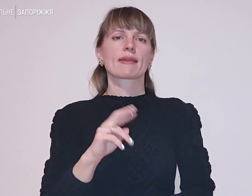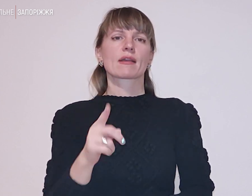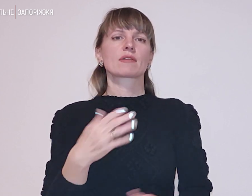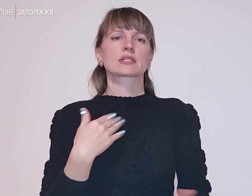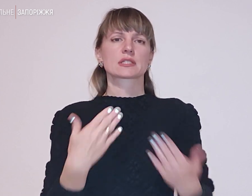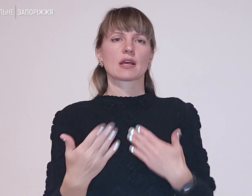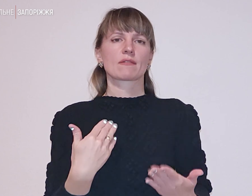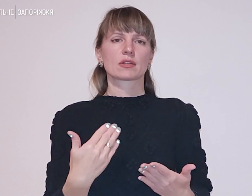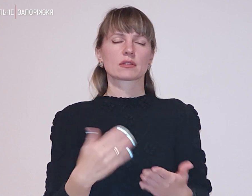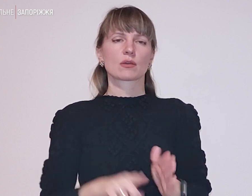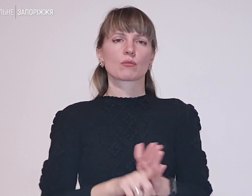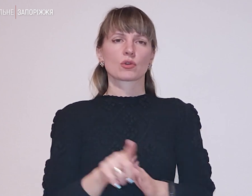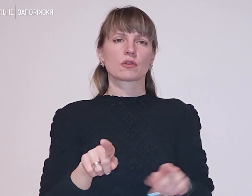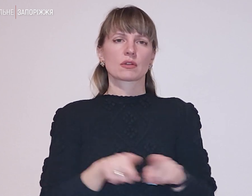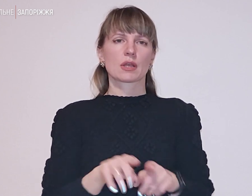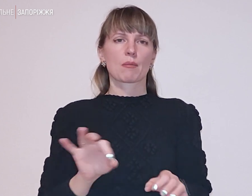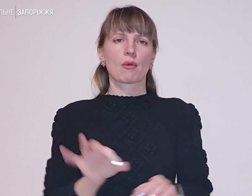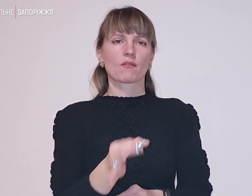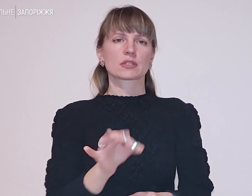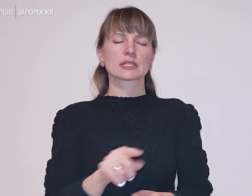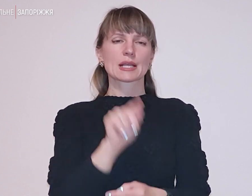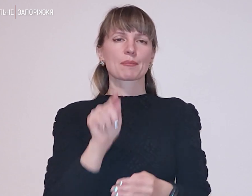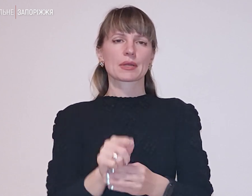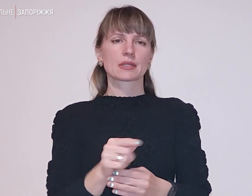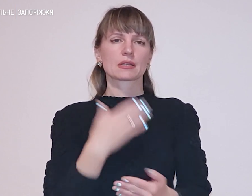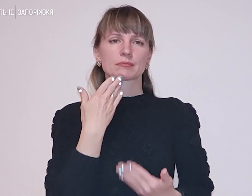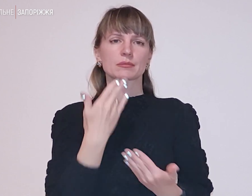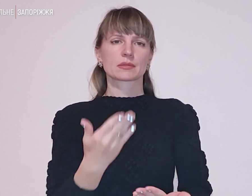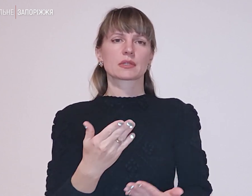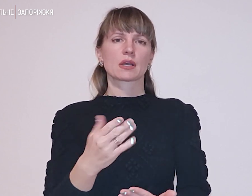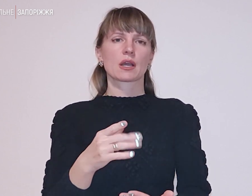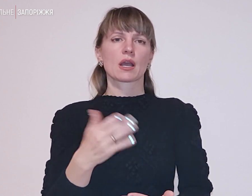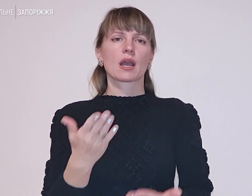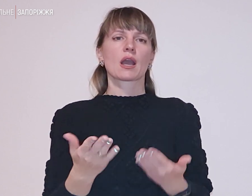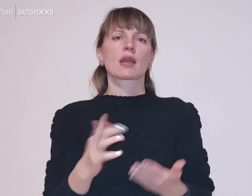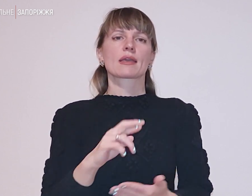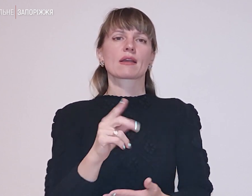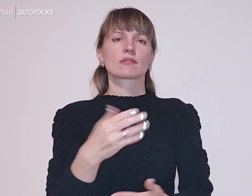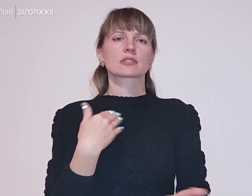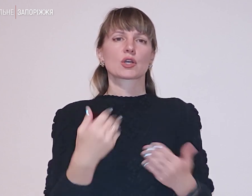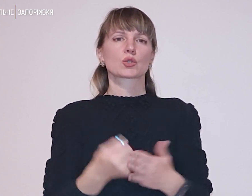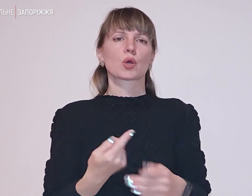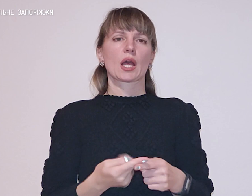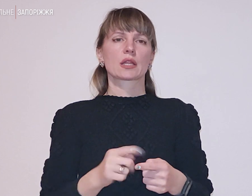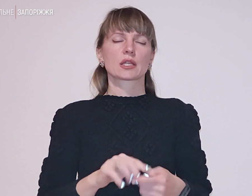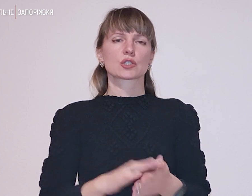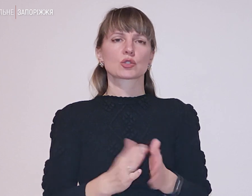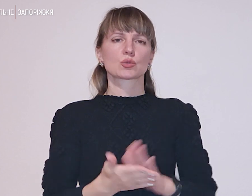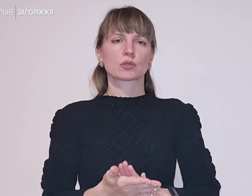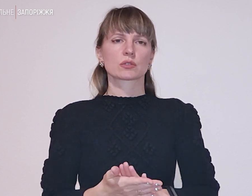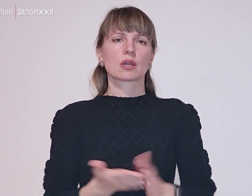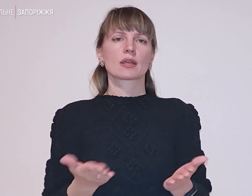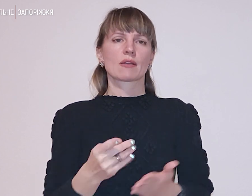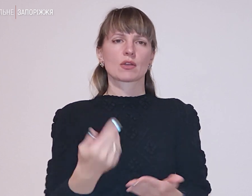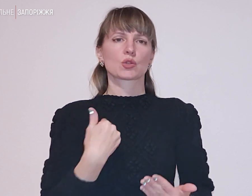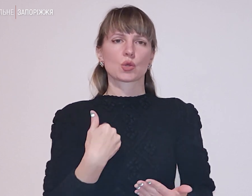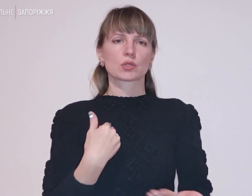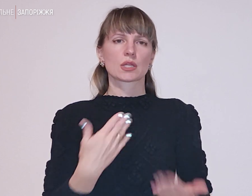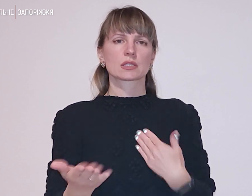ставитесь? Ну, почав такі провокаційні запитання ставити. Каже, як ви ставитесь до цієї ситуації? Як ви до нас ставитесь?